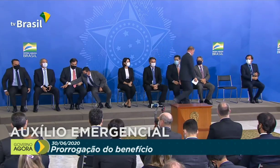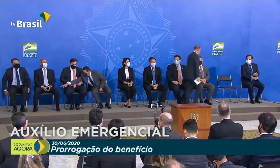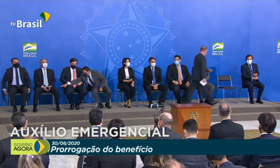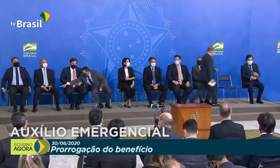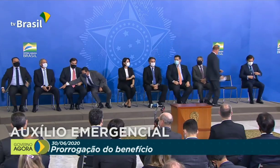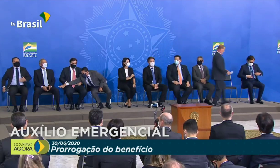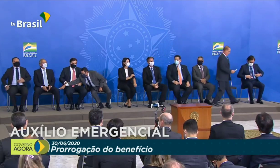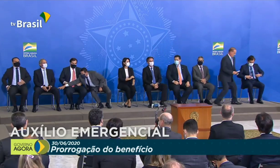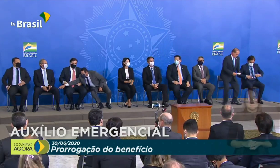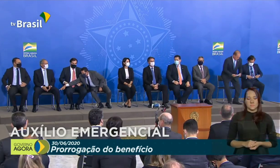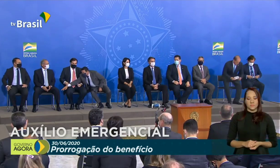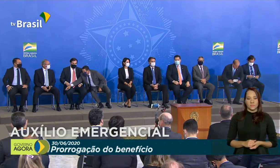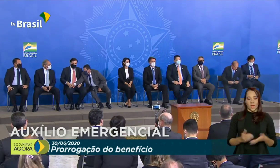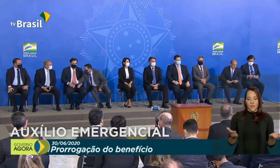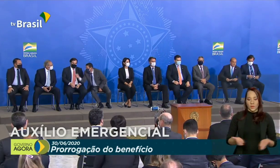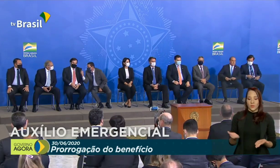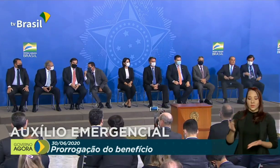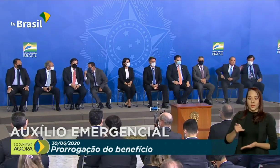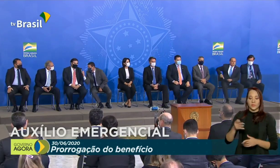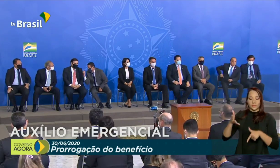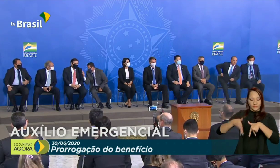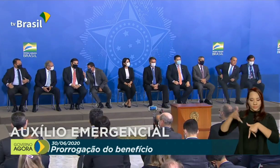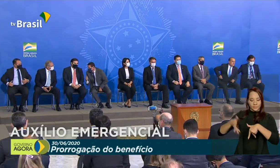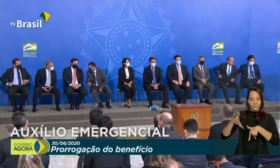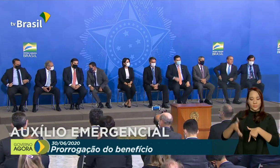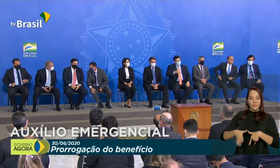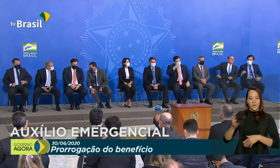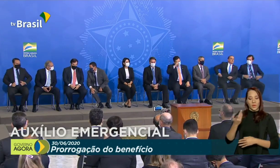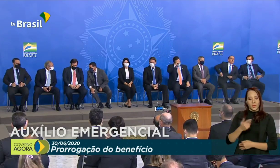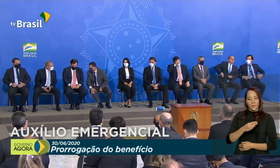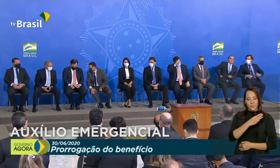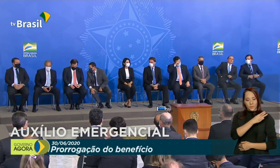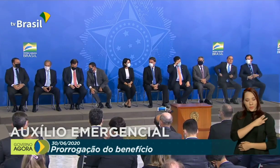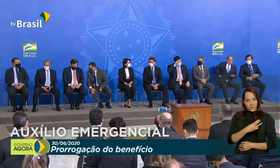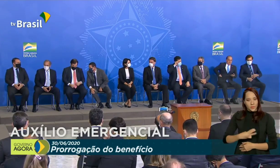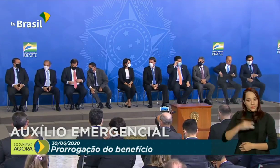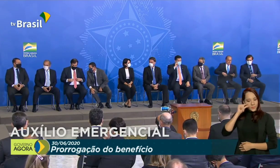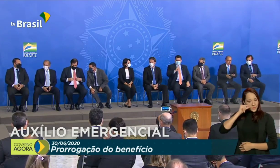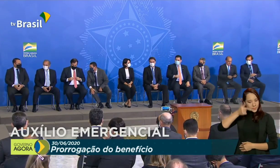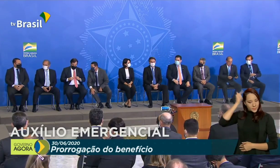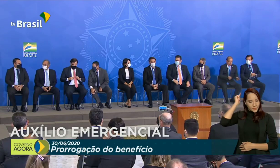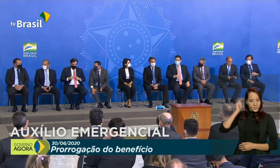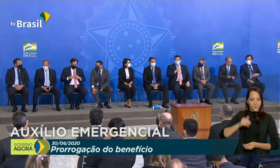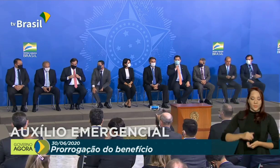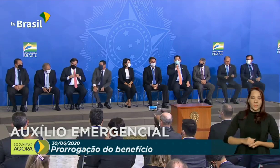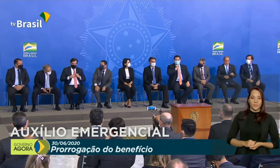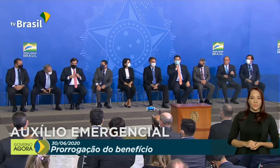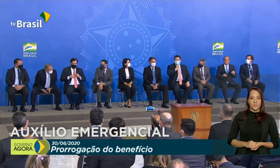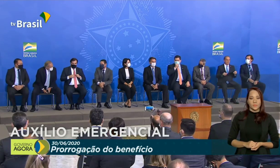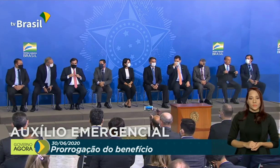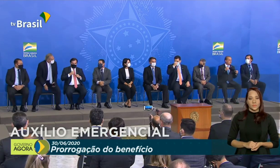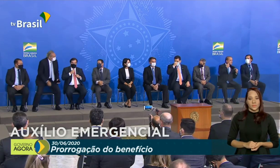Em seguida, ouviremos as palavras do ministro de Estado da Economia, Paulo Guedes.